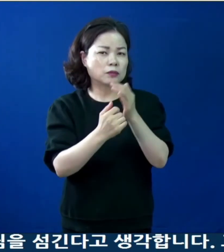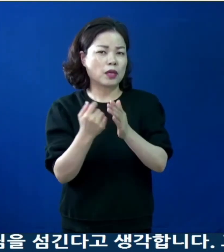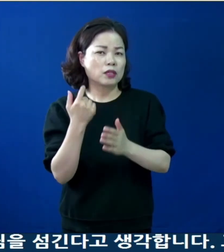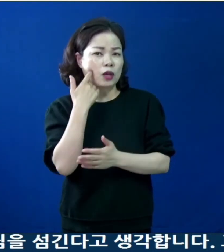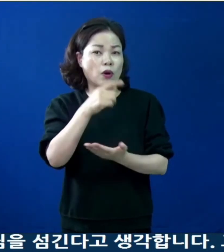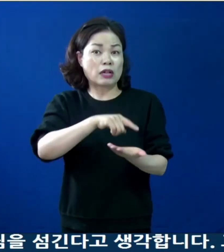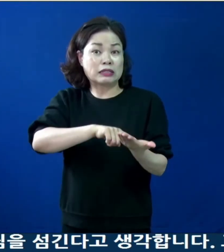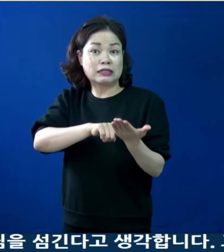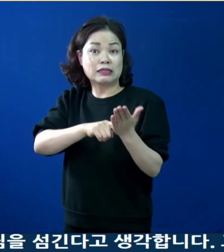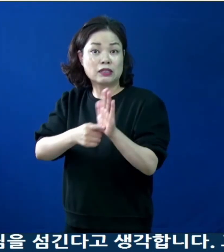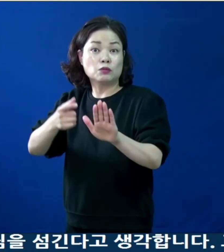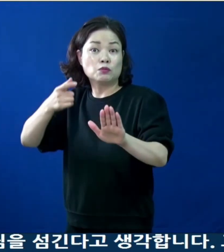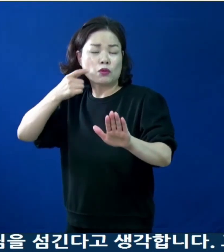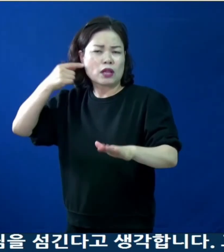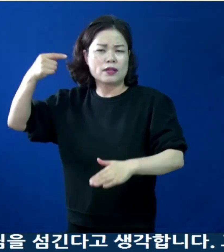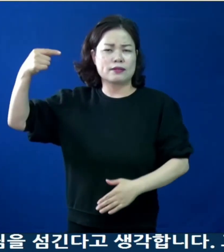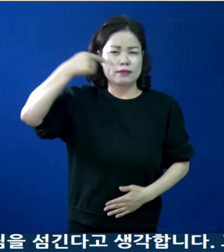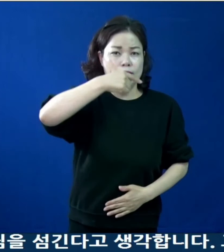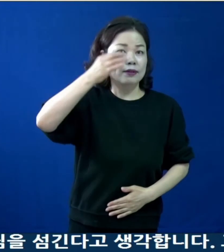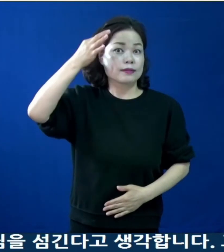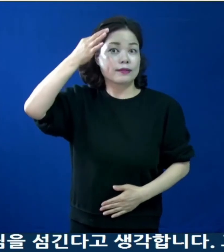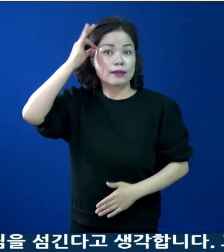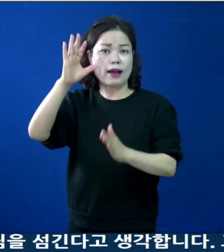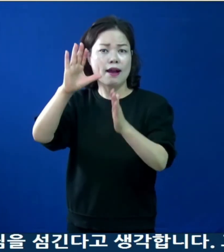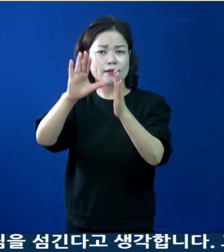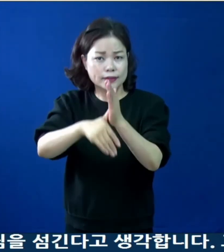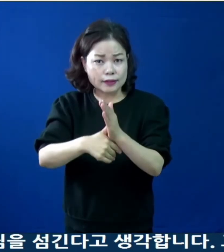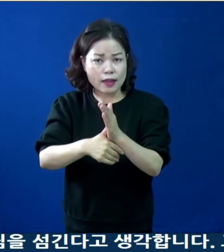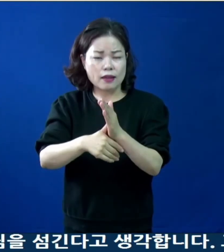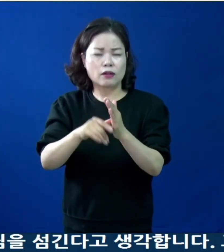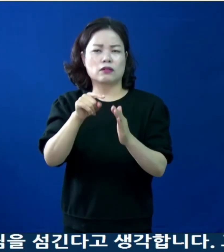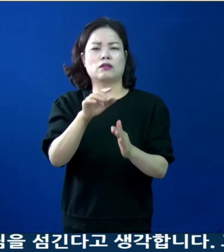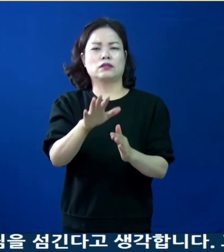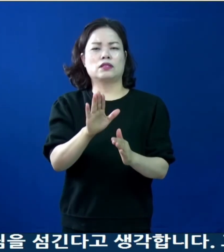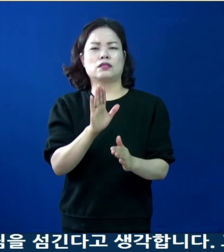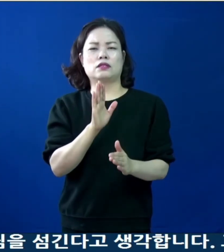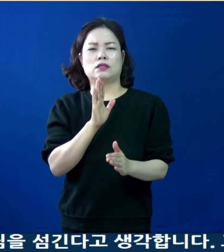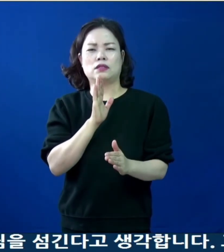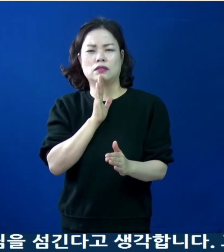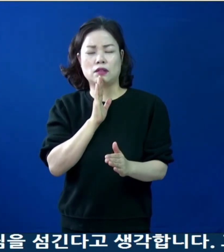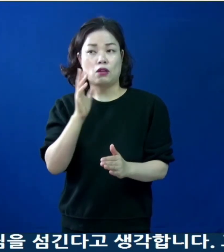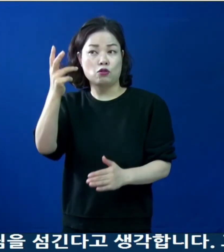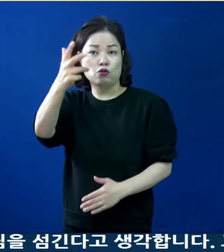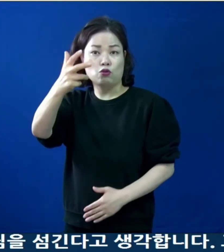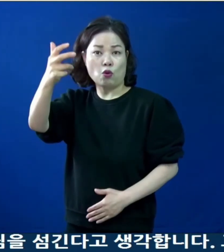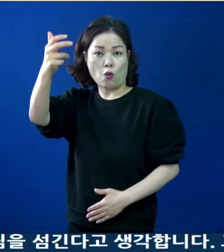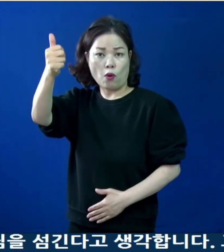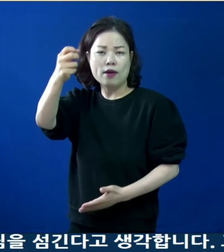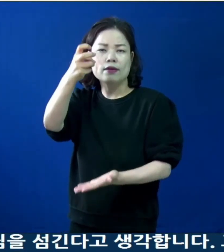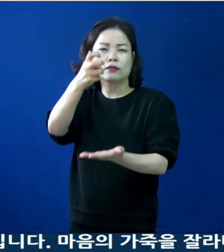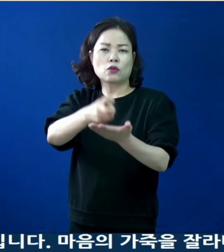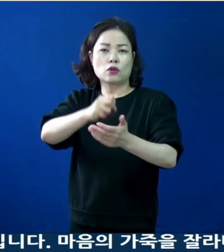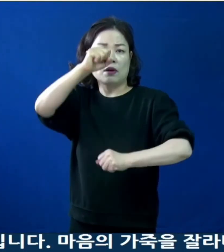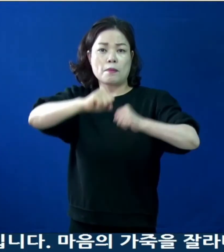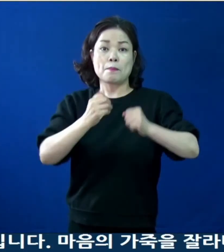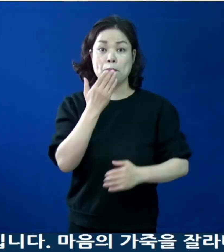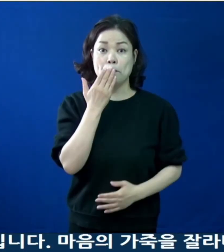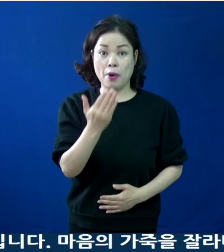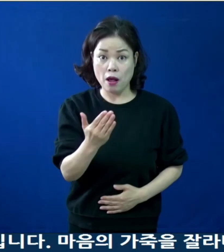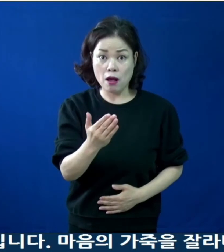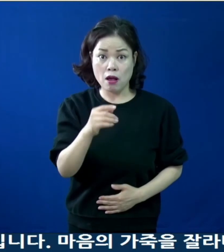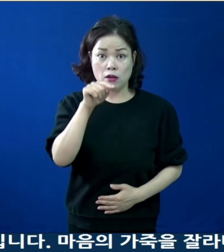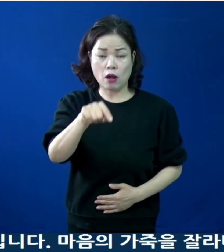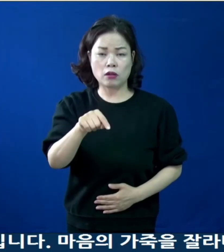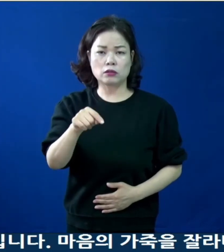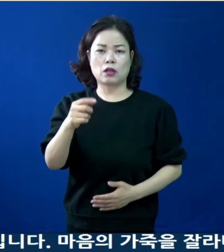것을 철저하게 깨달을 때 거기에서 진정한 여호와의 도를 행할 수 있게 되고